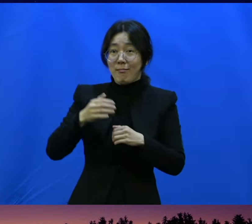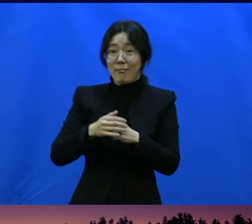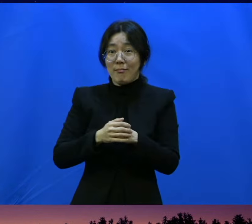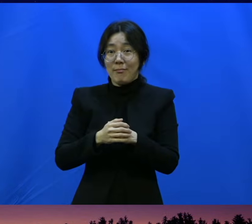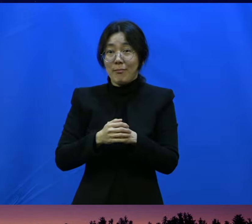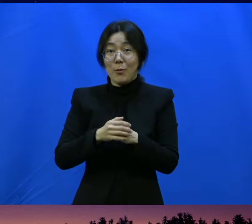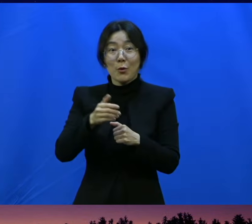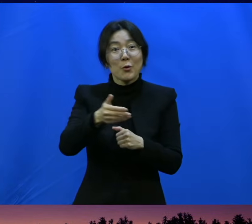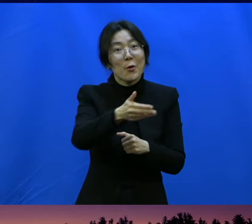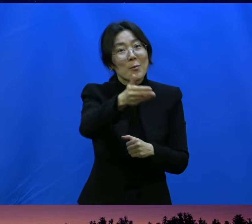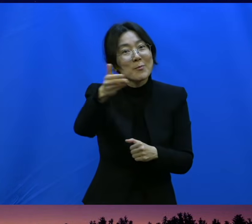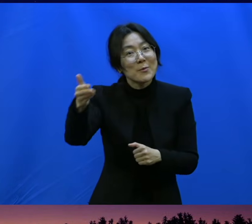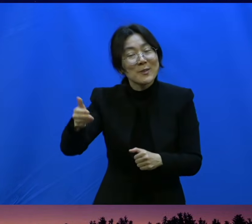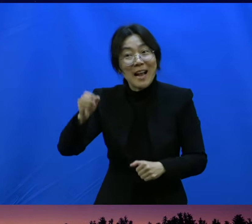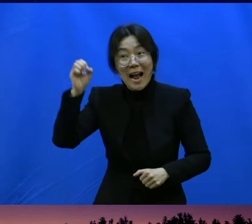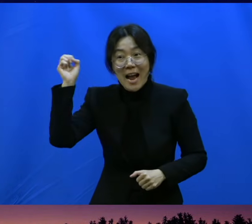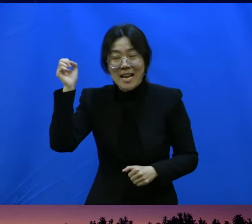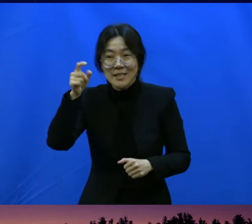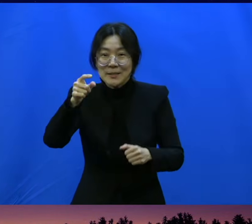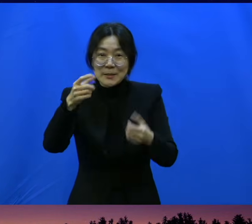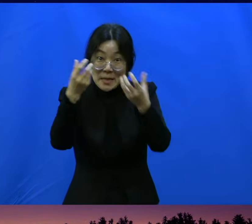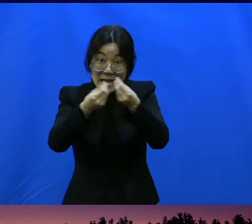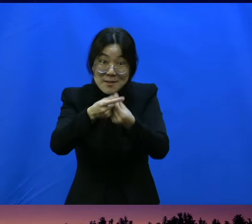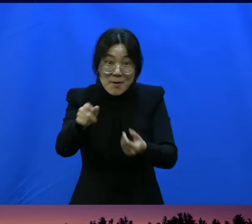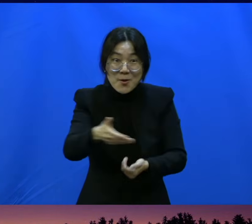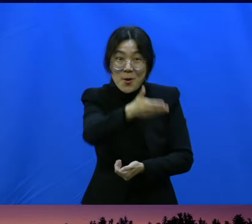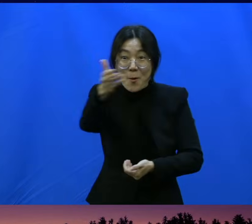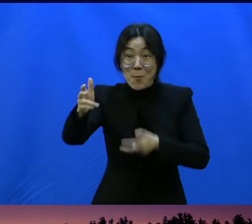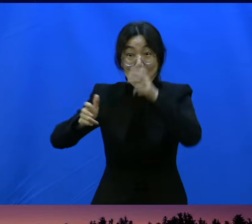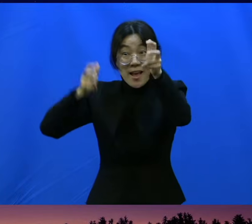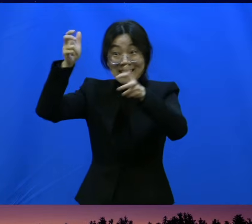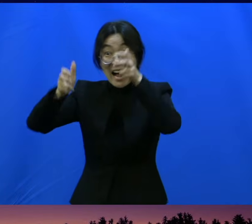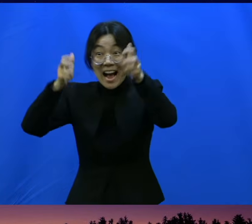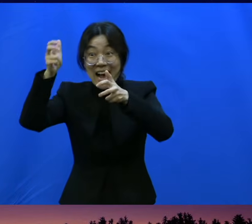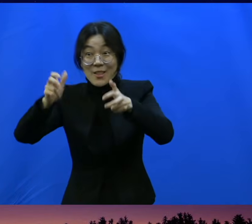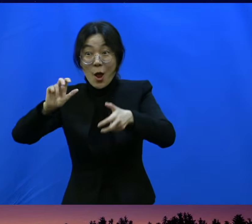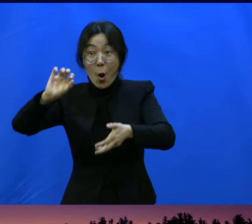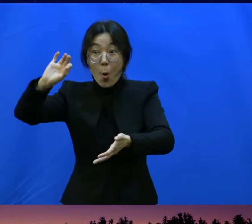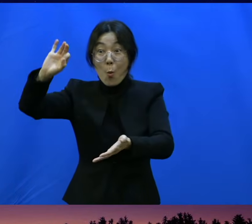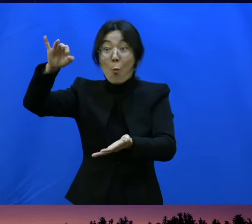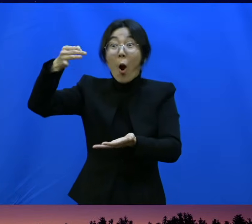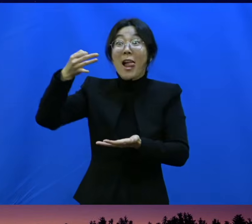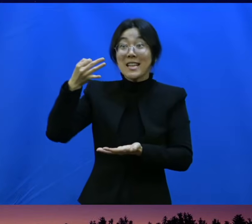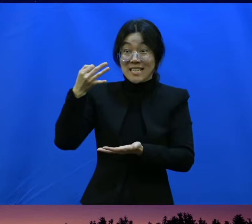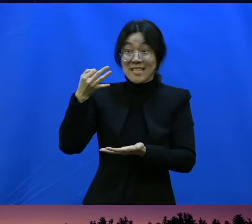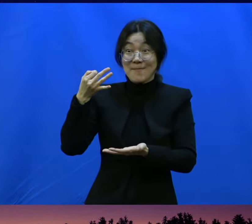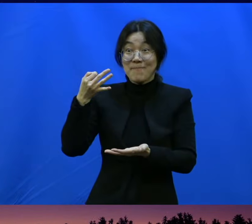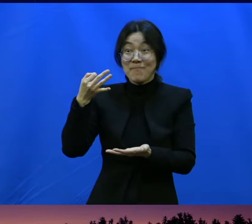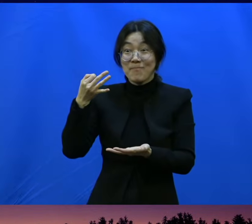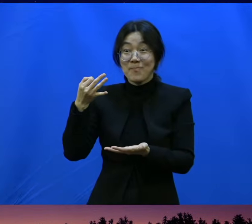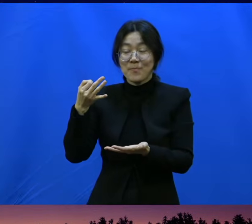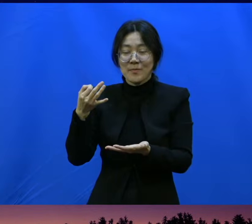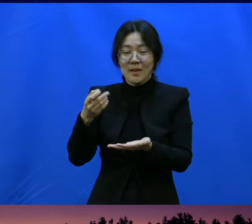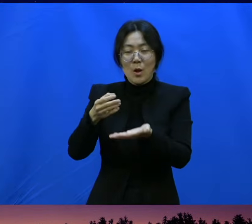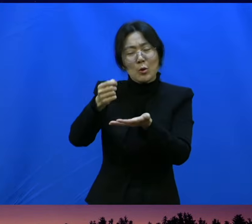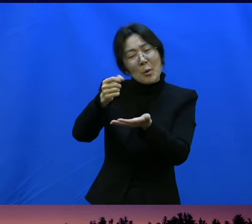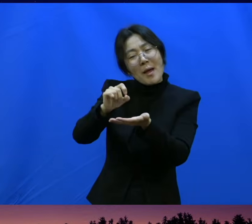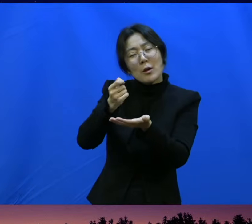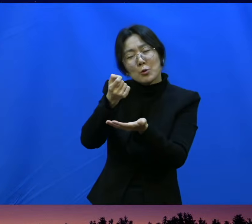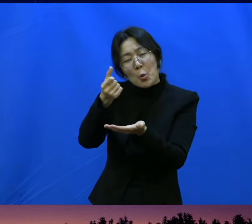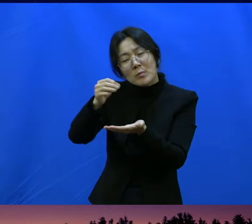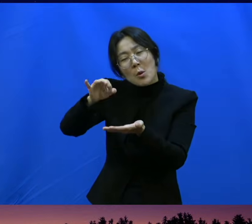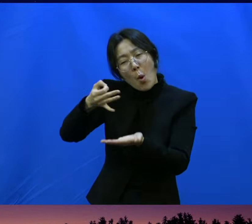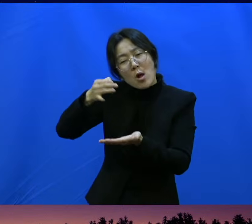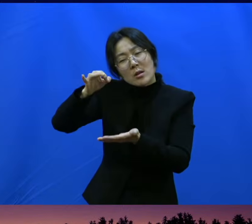여러분 갑자기 여러분 연봉이 팍 뛰면 어떻게 되겠어요? 살살 올라야지. 많이 한 번에 뛰면요